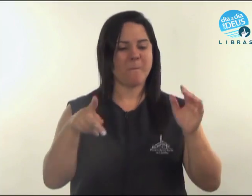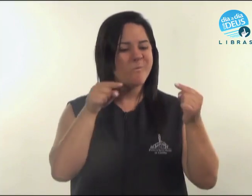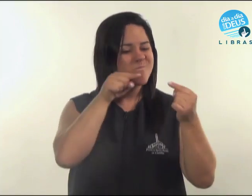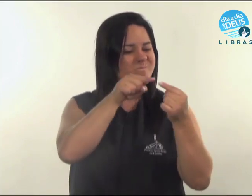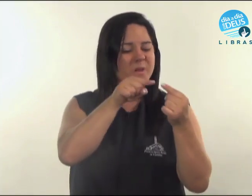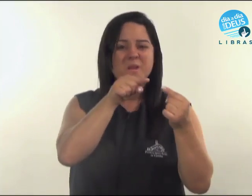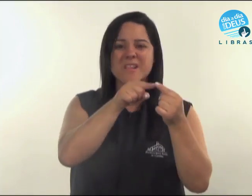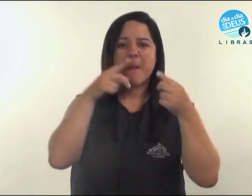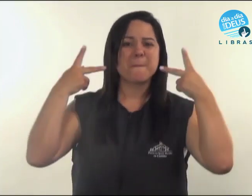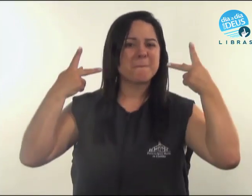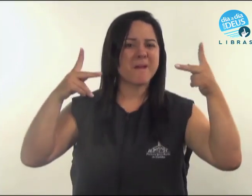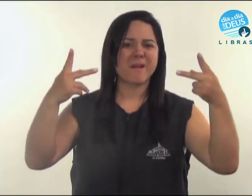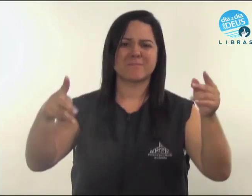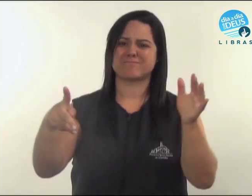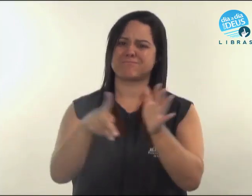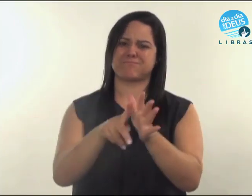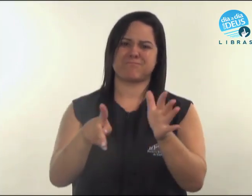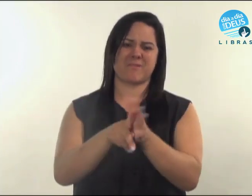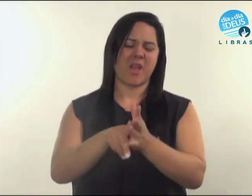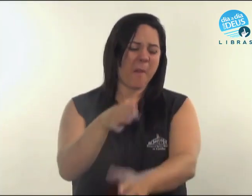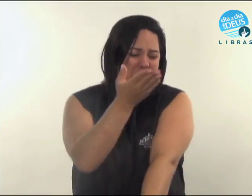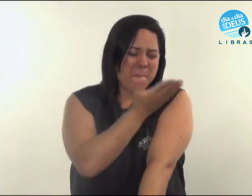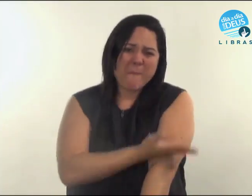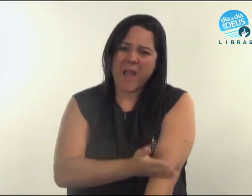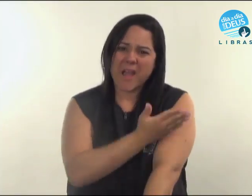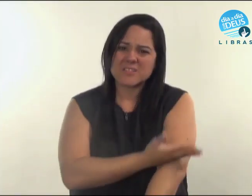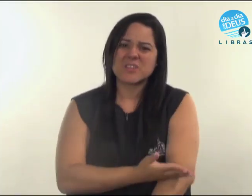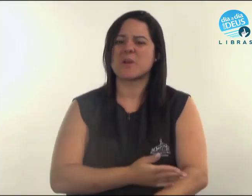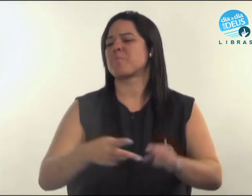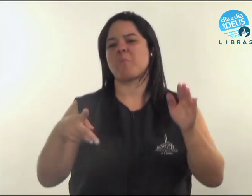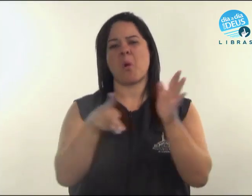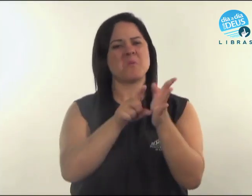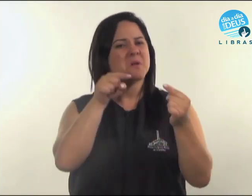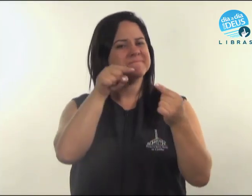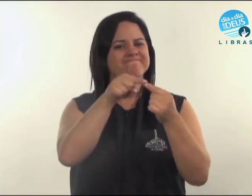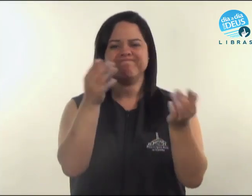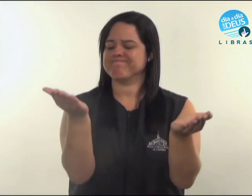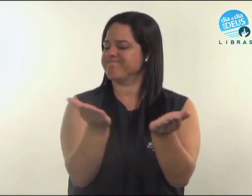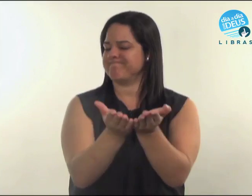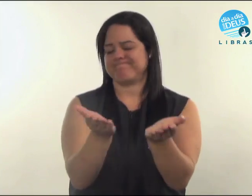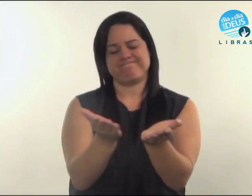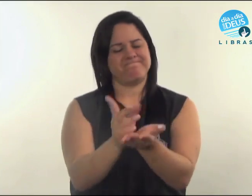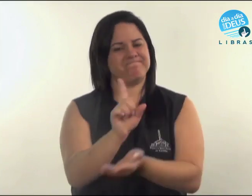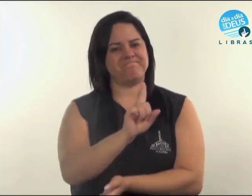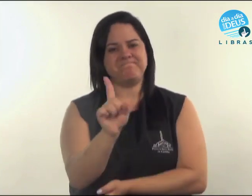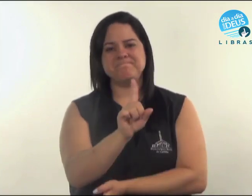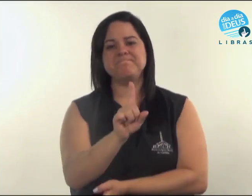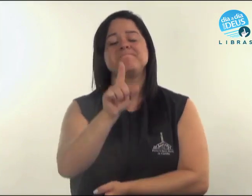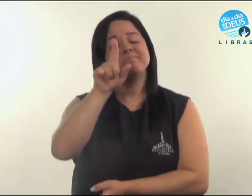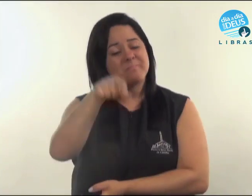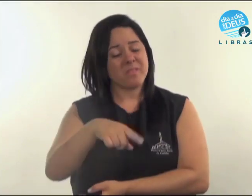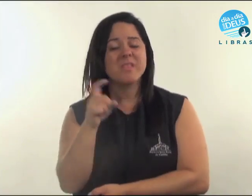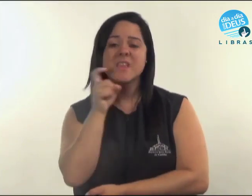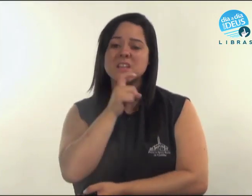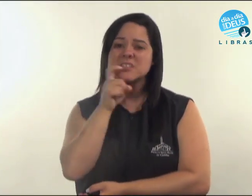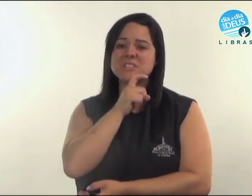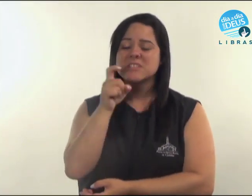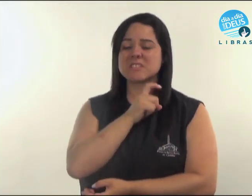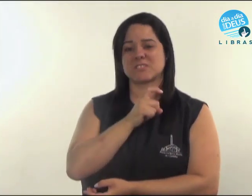que não pratica o que crê. E o que estava em jogo aqui era a autenticidade